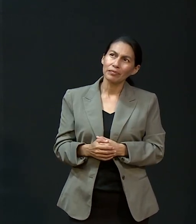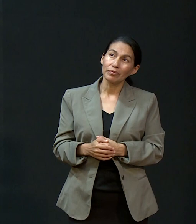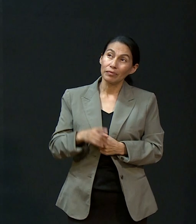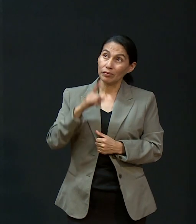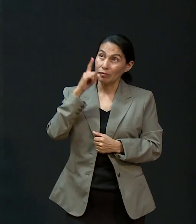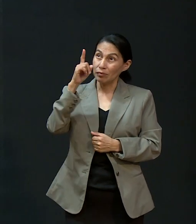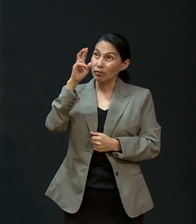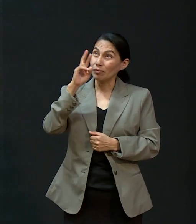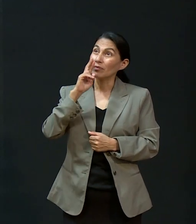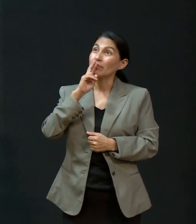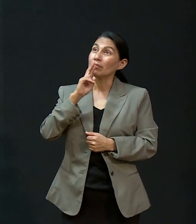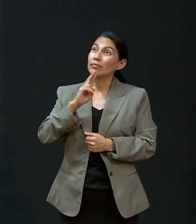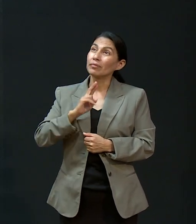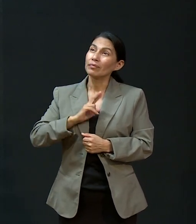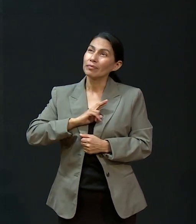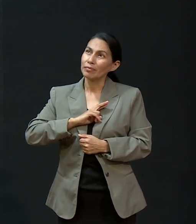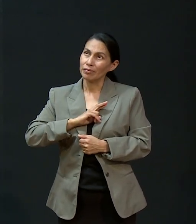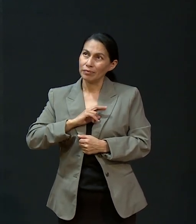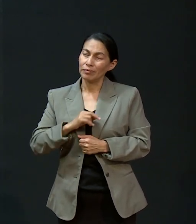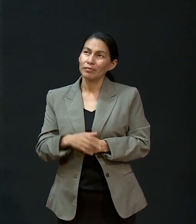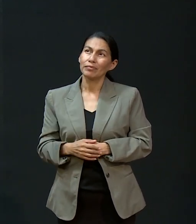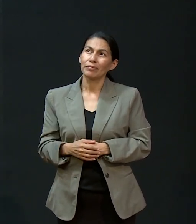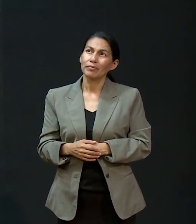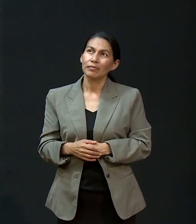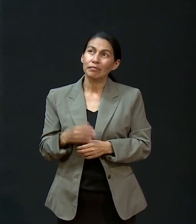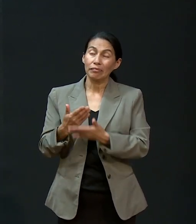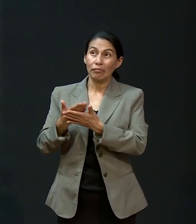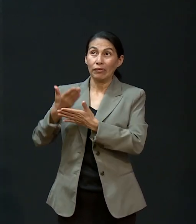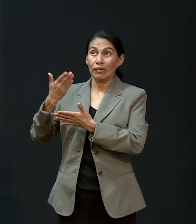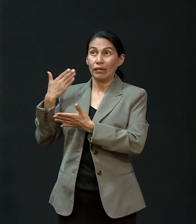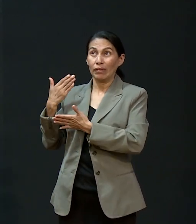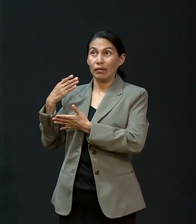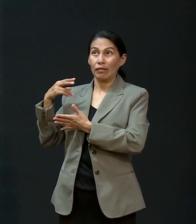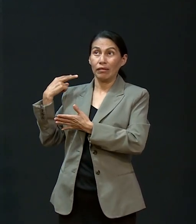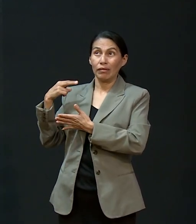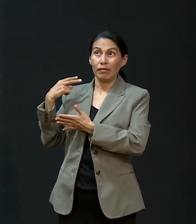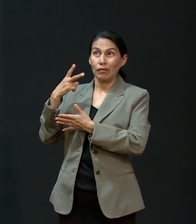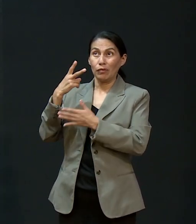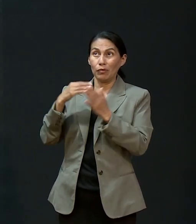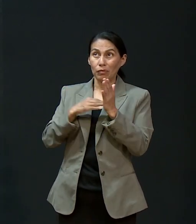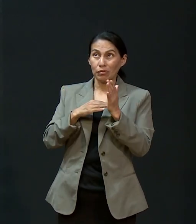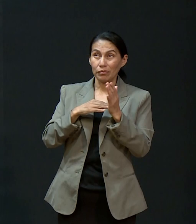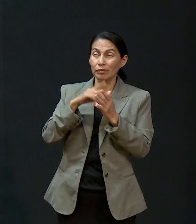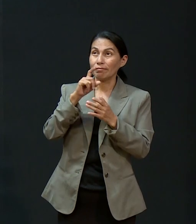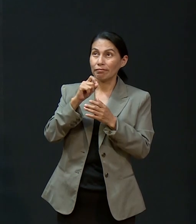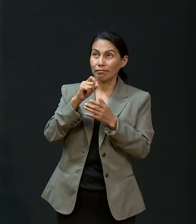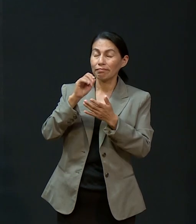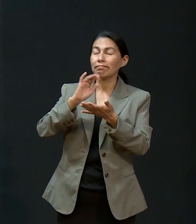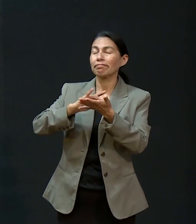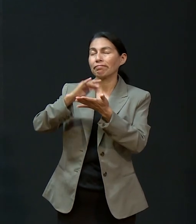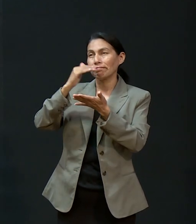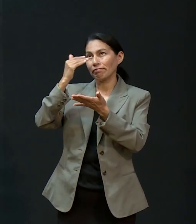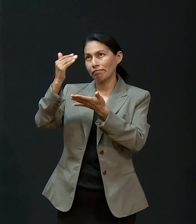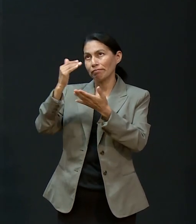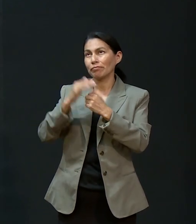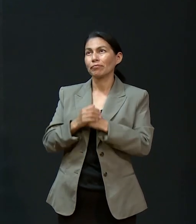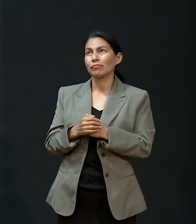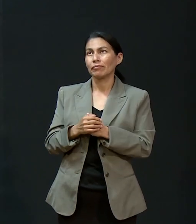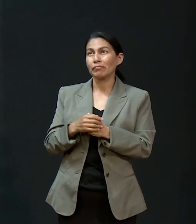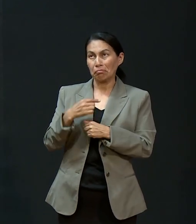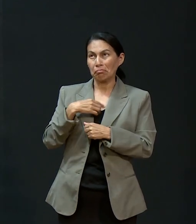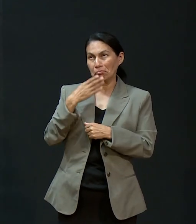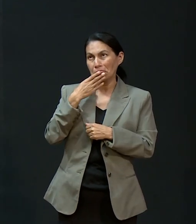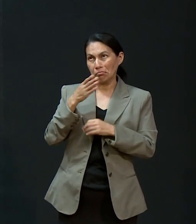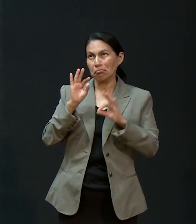Gracias, realmente me has contestado desde que era el verano del 2020 y te lo agradezco